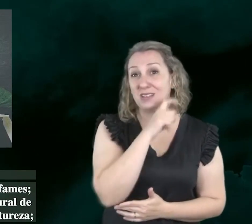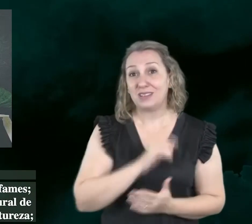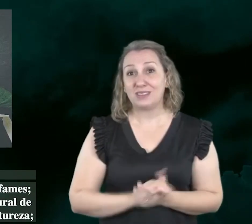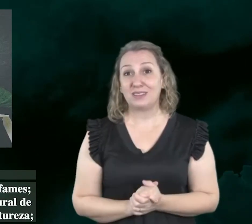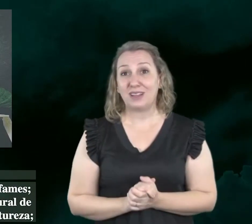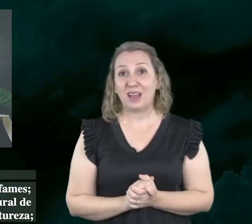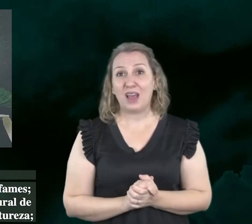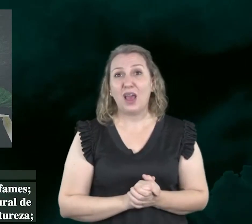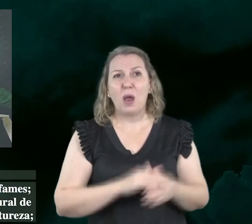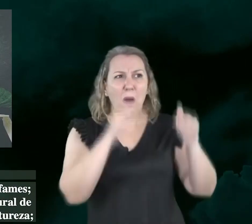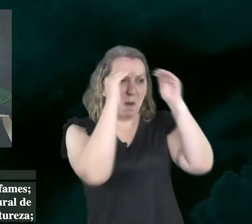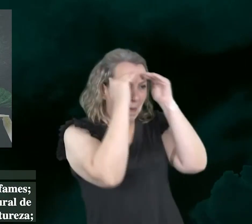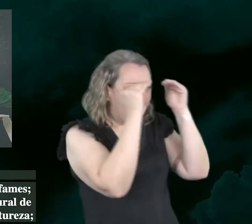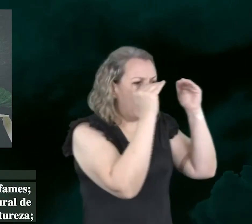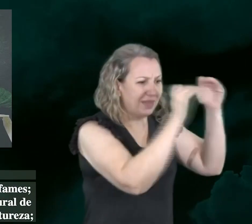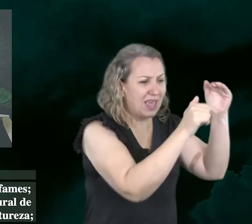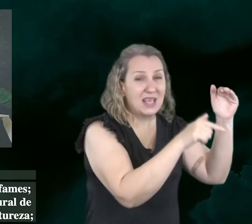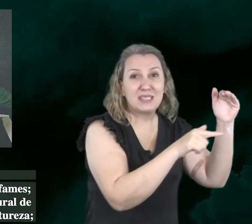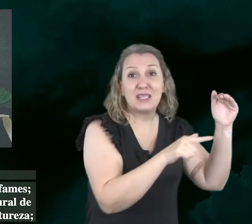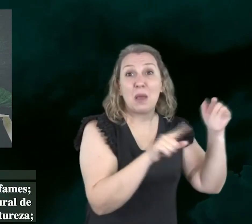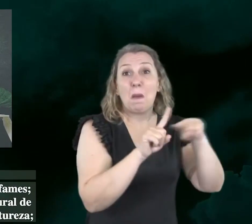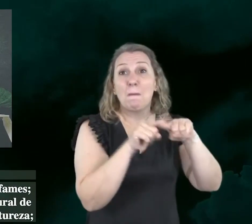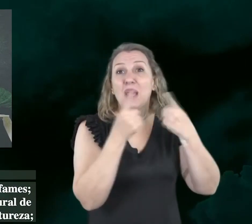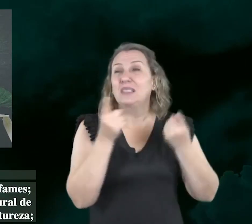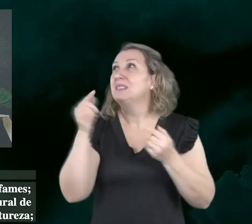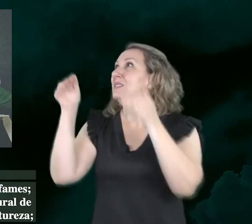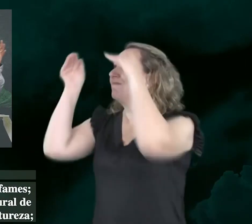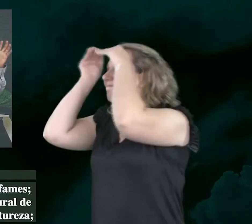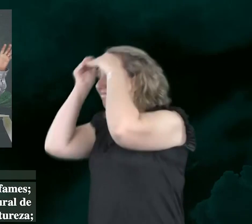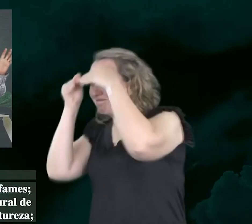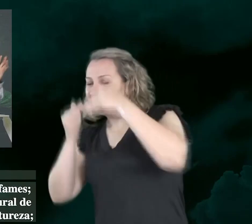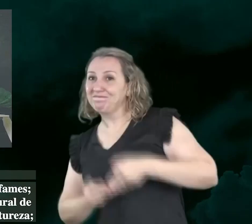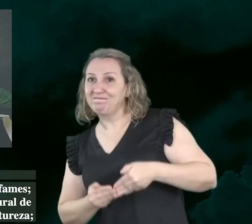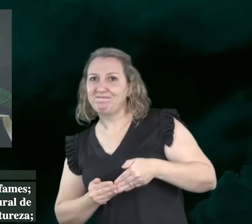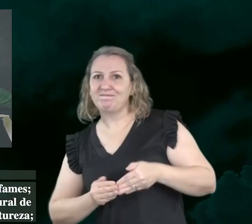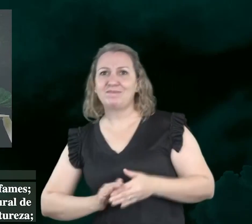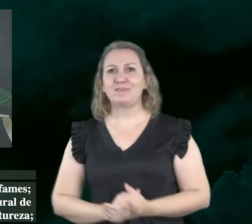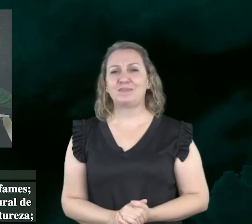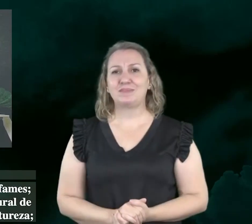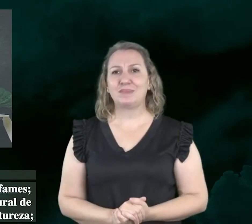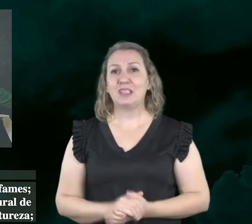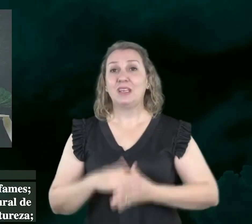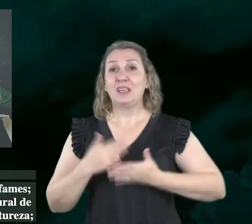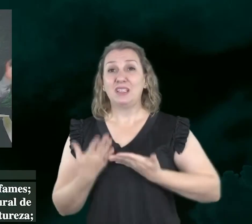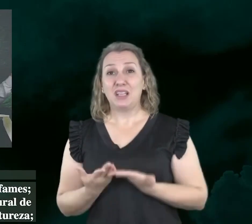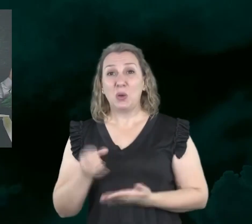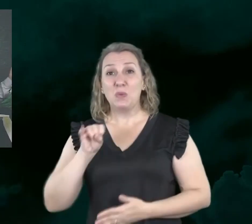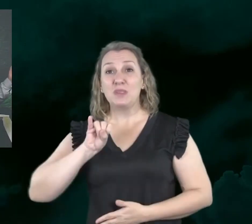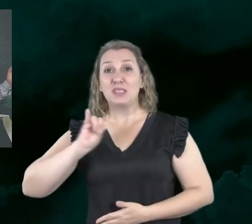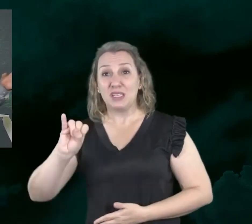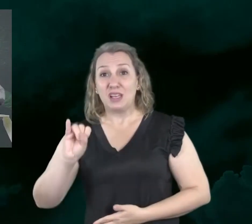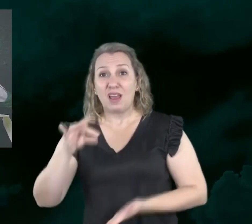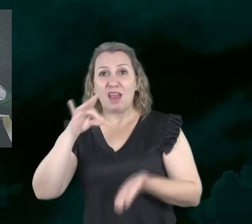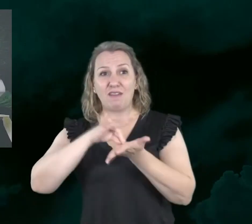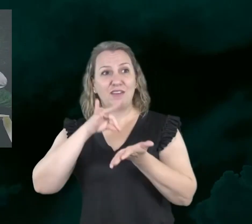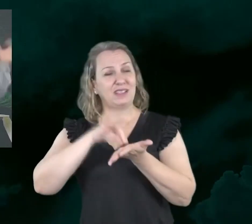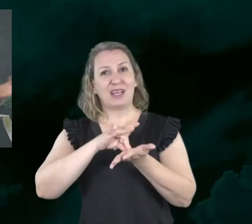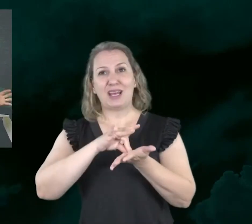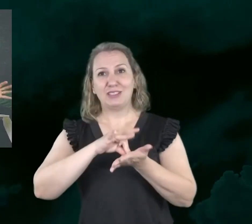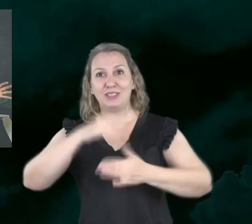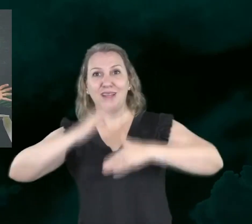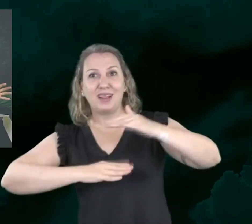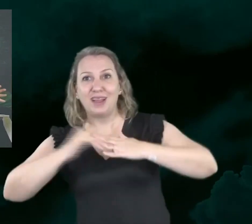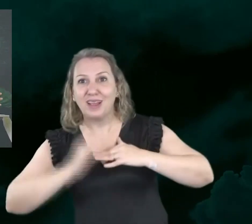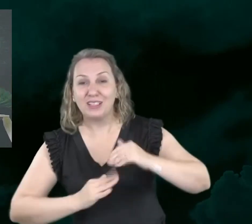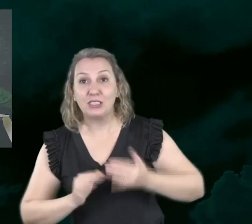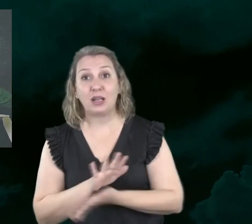bendito eternamente. Amém. Irmãos, quando você afasta a verdade, vem a injustiça e vem toda a